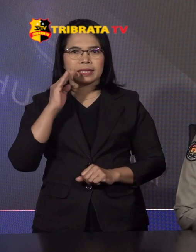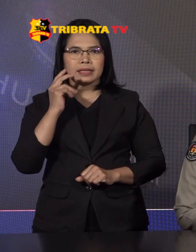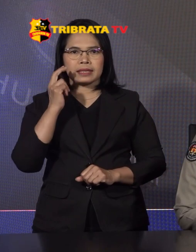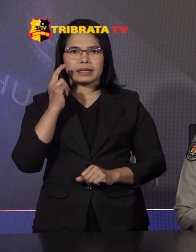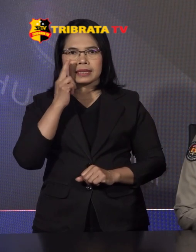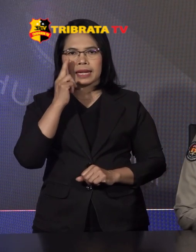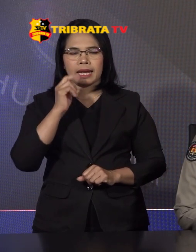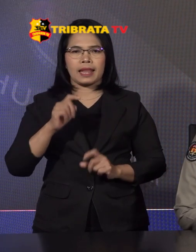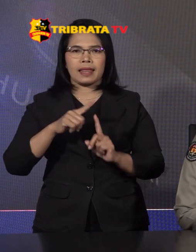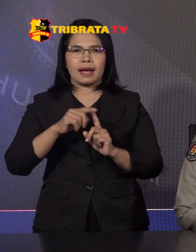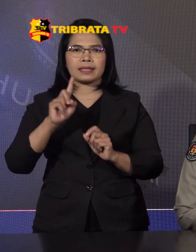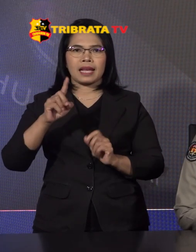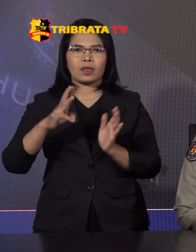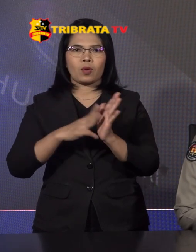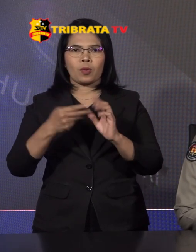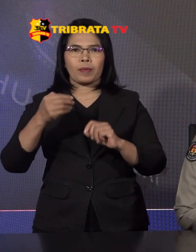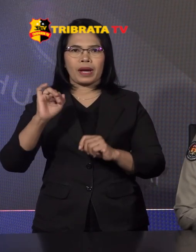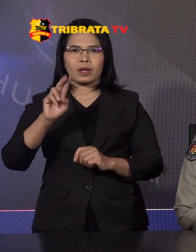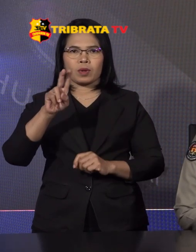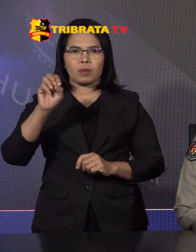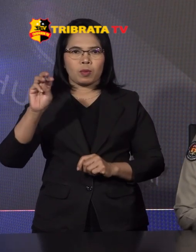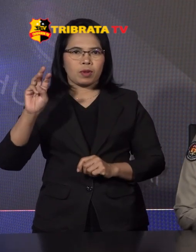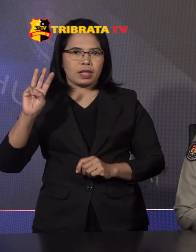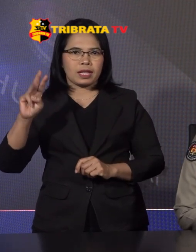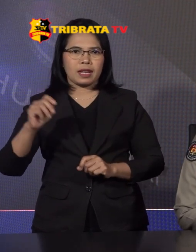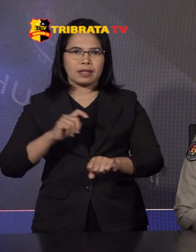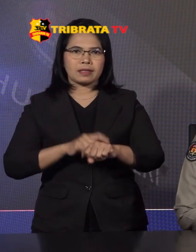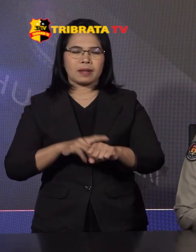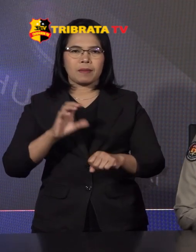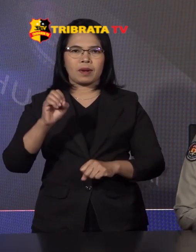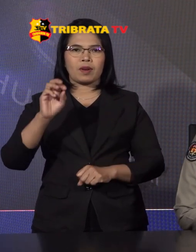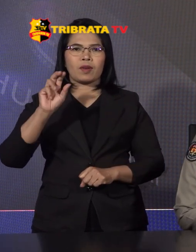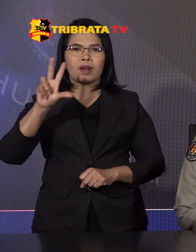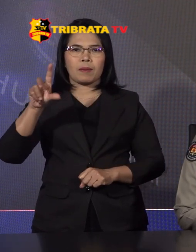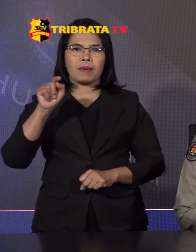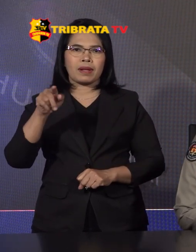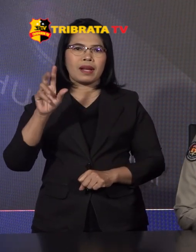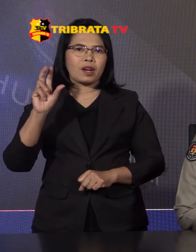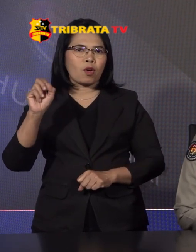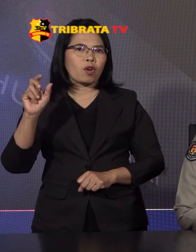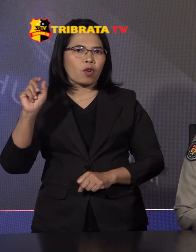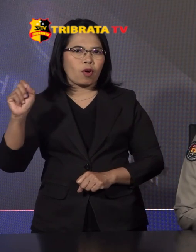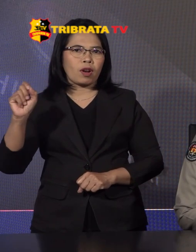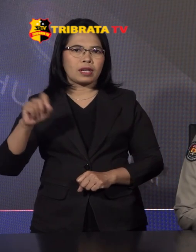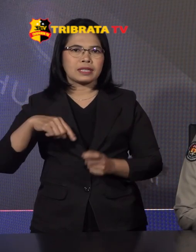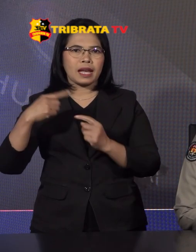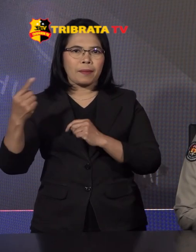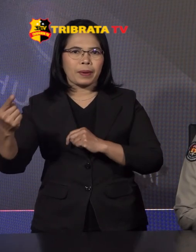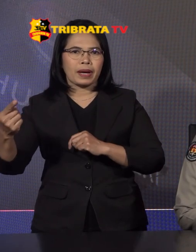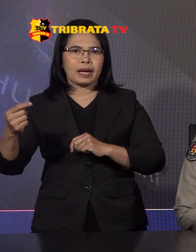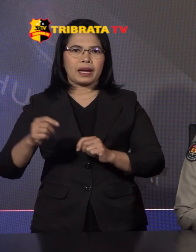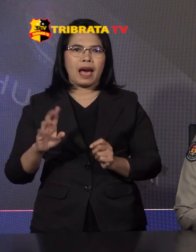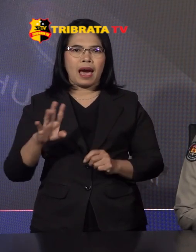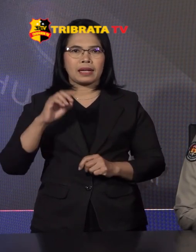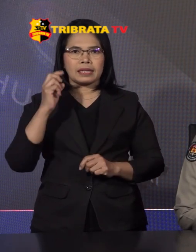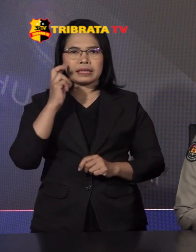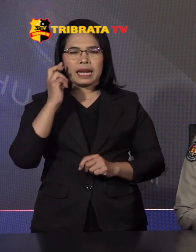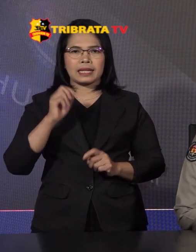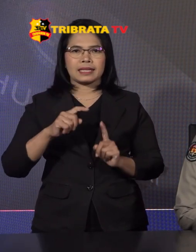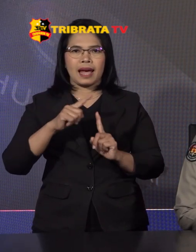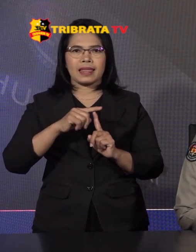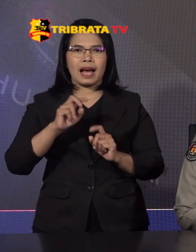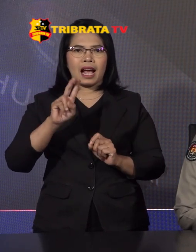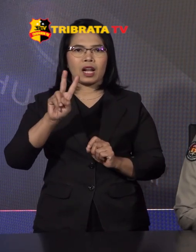1 Mei 2023 pukul 08.00 sampai dengan Selasa tanggal